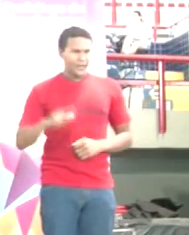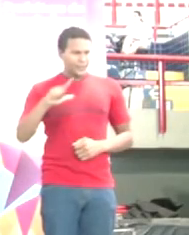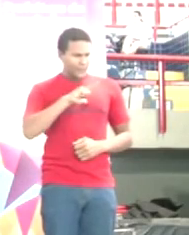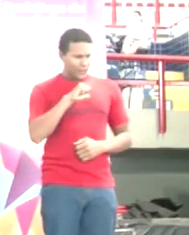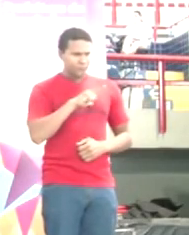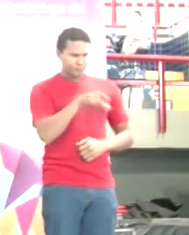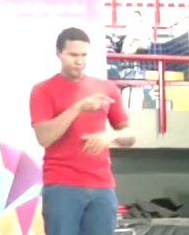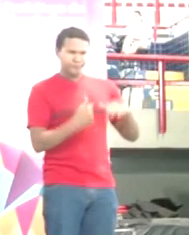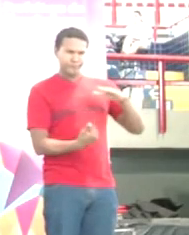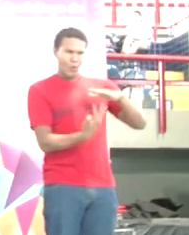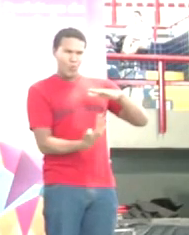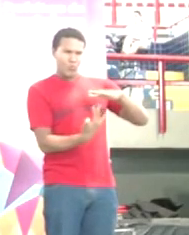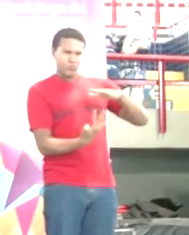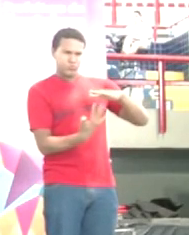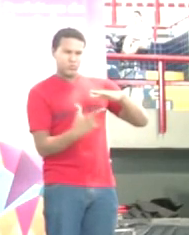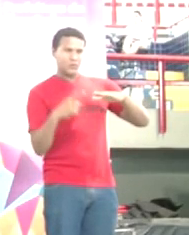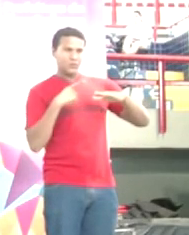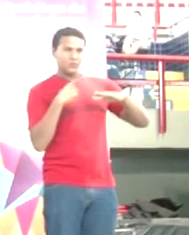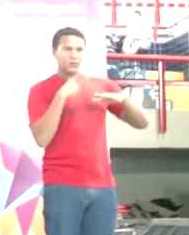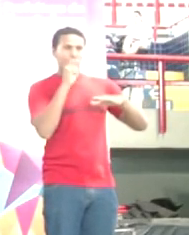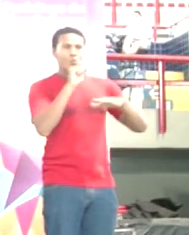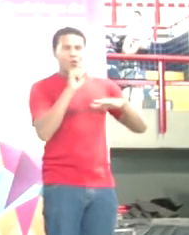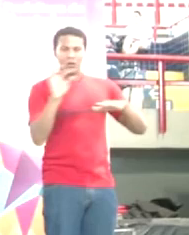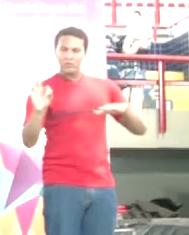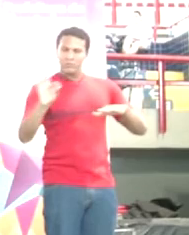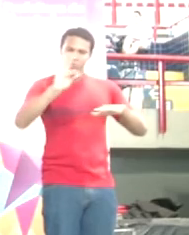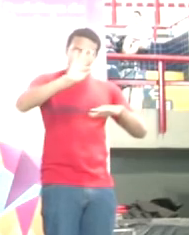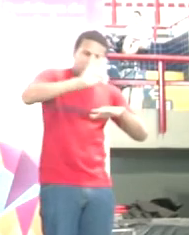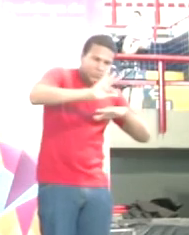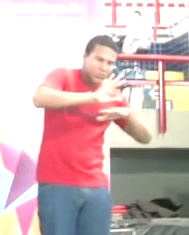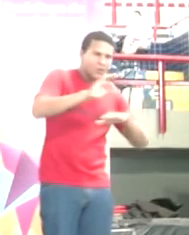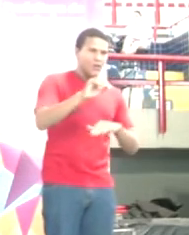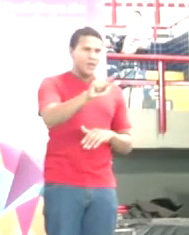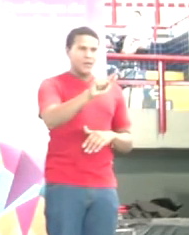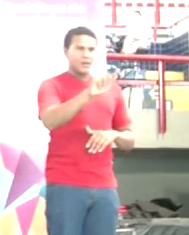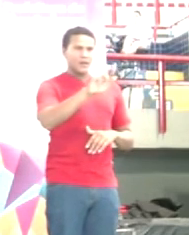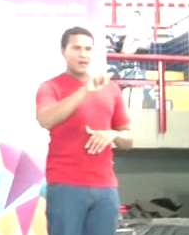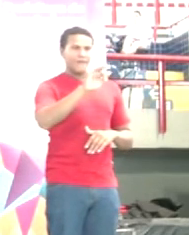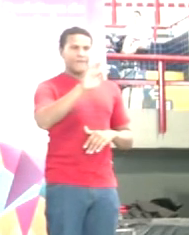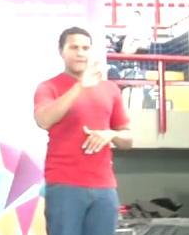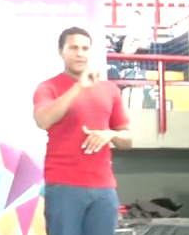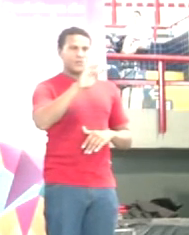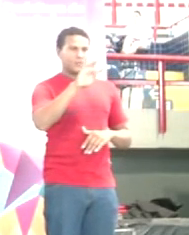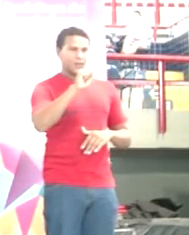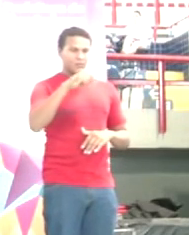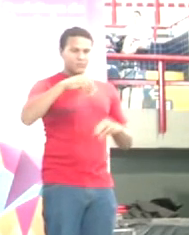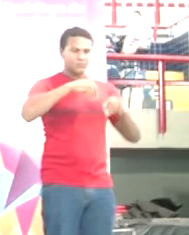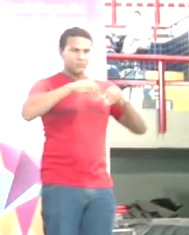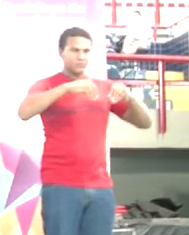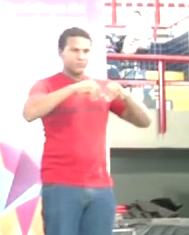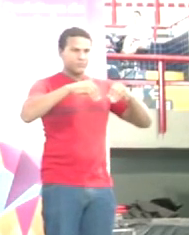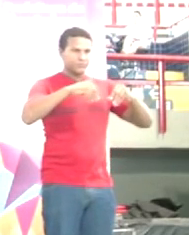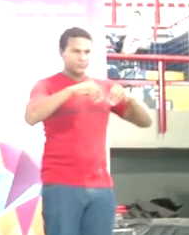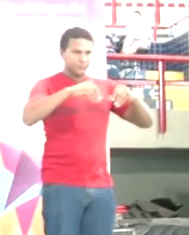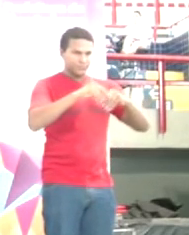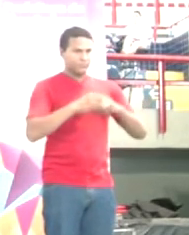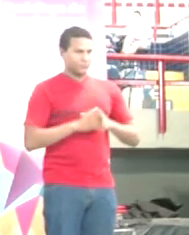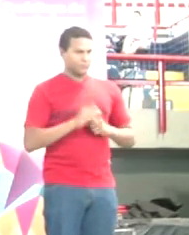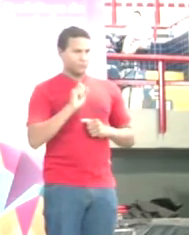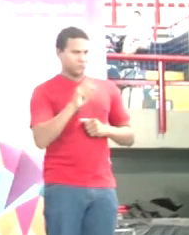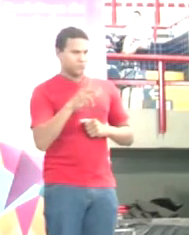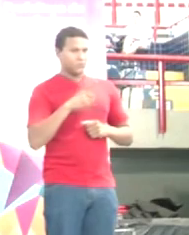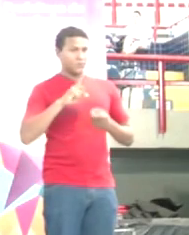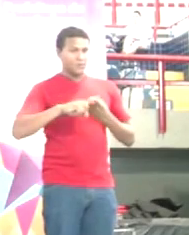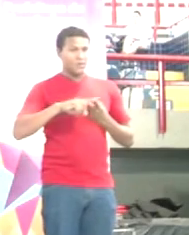são colocadas grafita comercial em pó e óxido metálico, tal como o